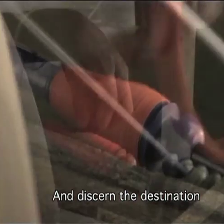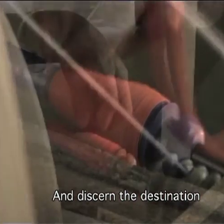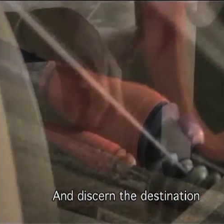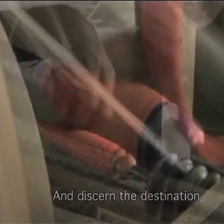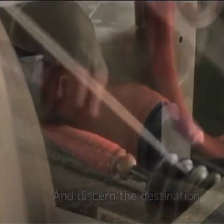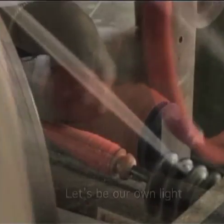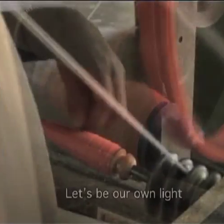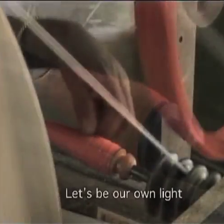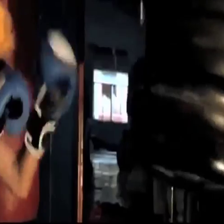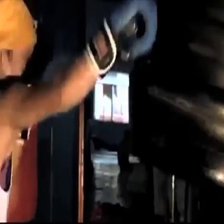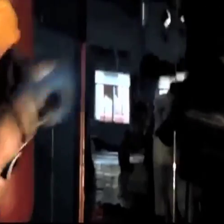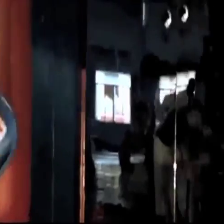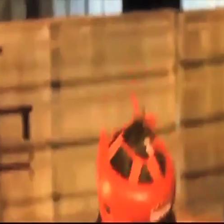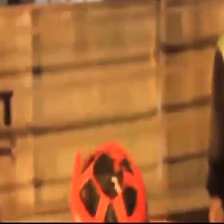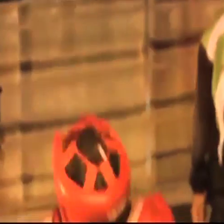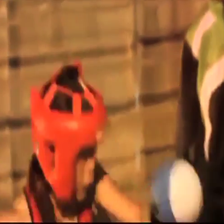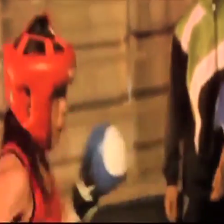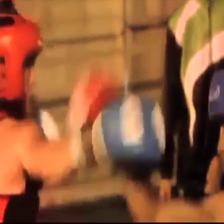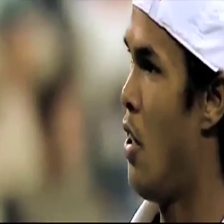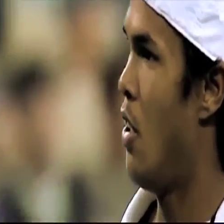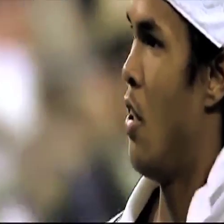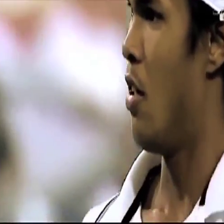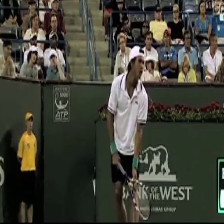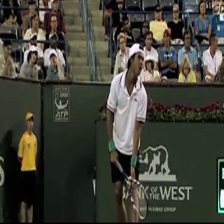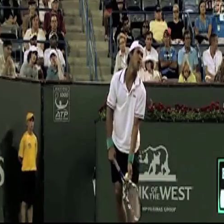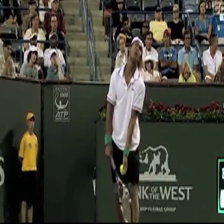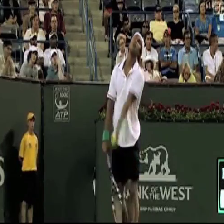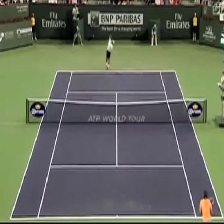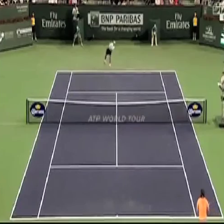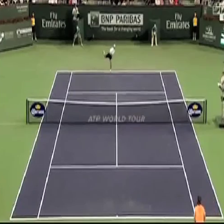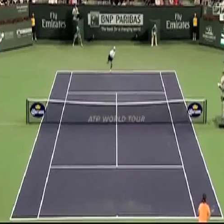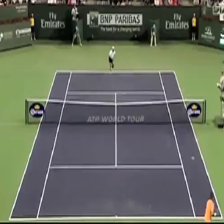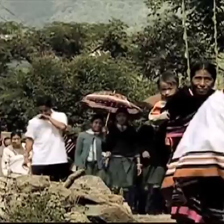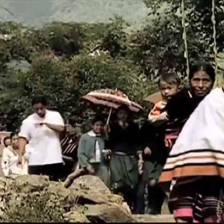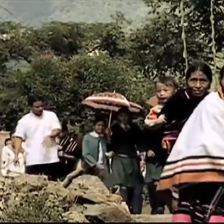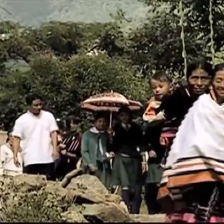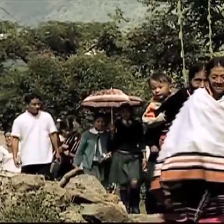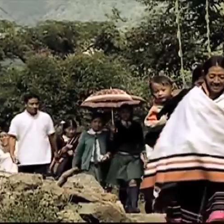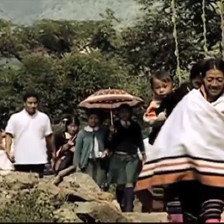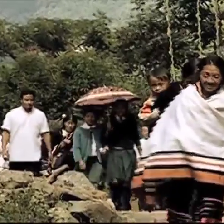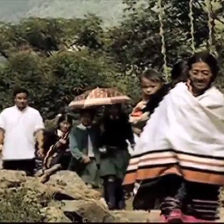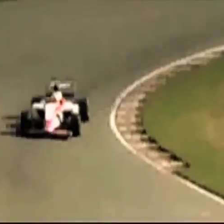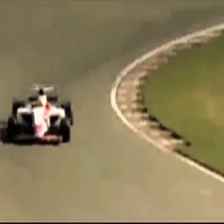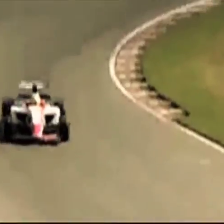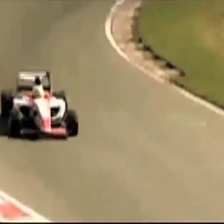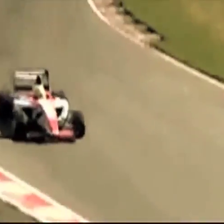सुने, हम अपना दीपक स्वयं बने, हम अपना